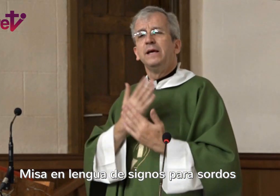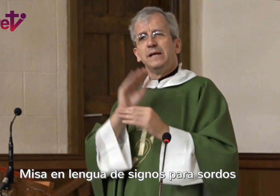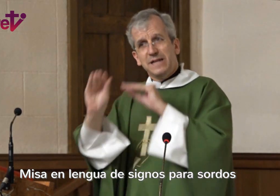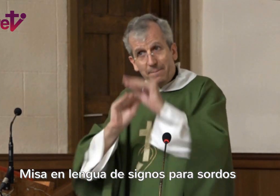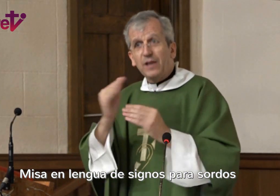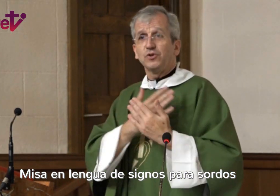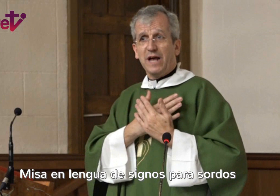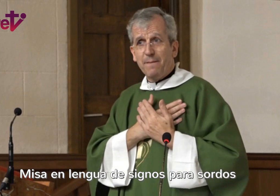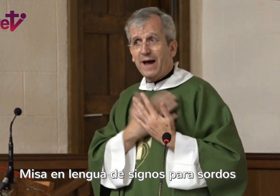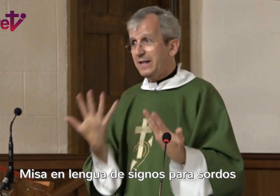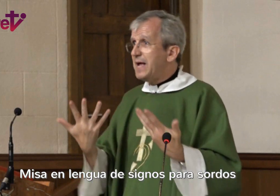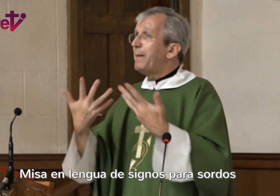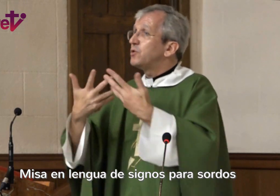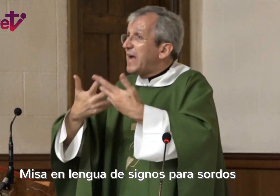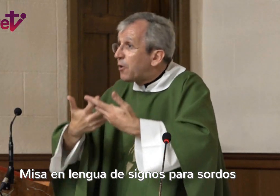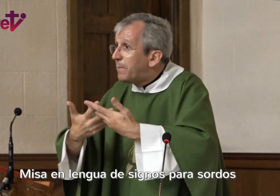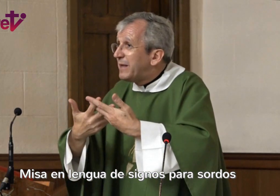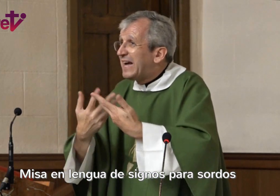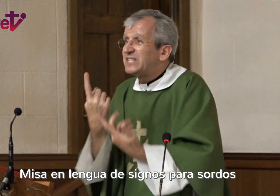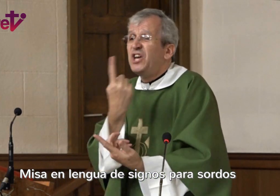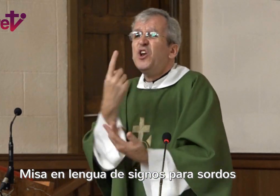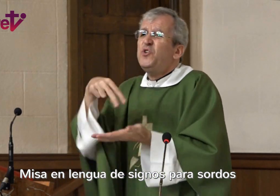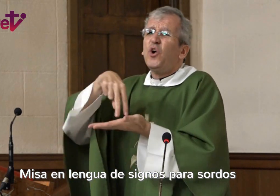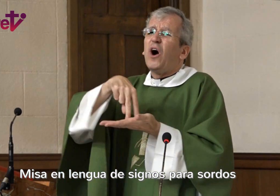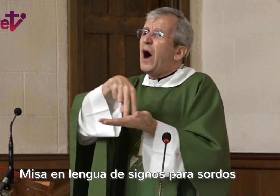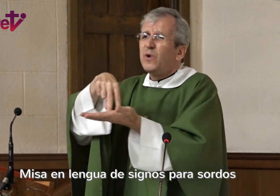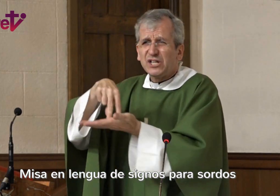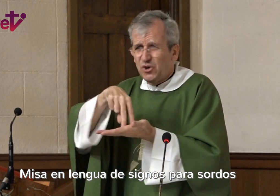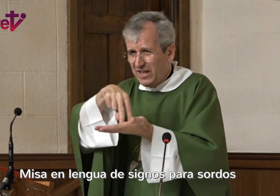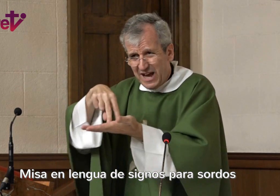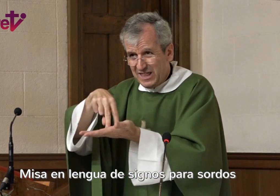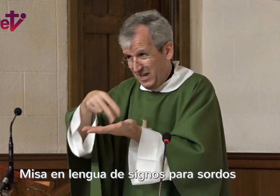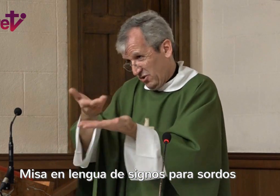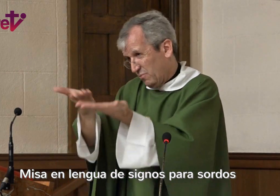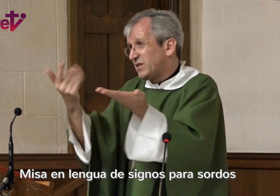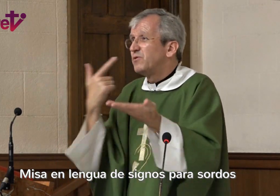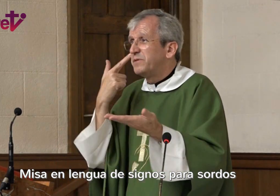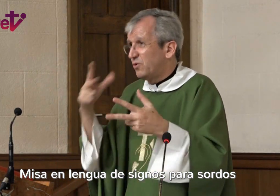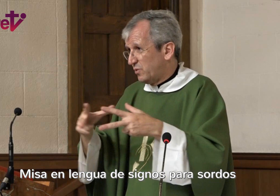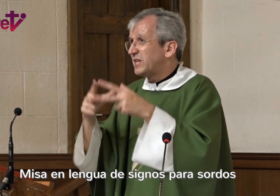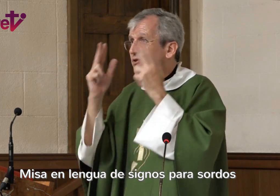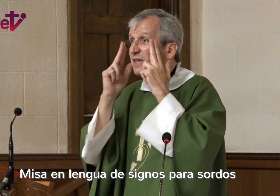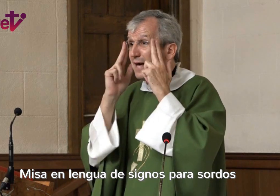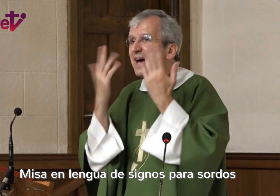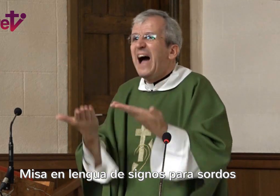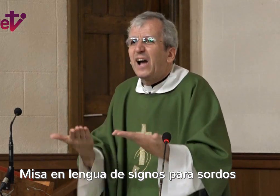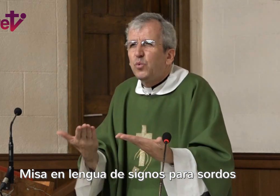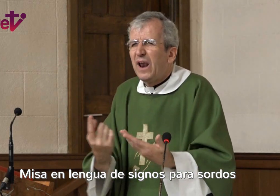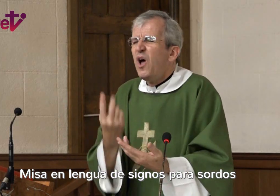llamados a amar llamados a complementarse no a una soledad como estamos viendo en nuestra sociedad actual